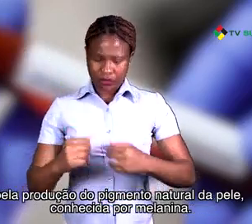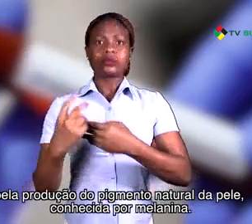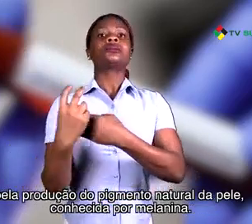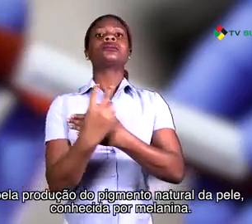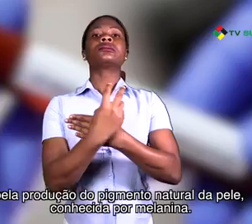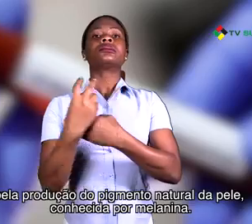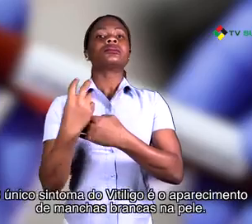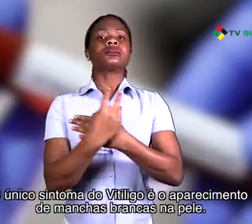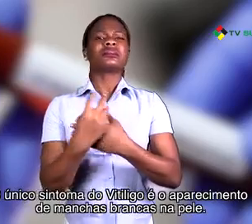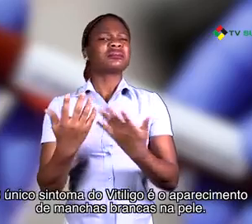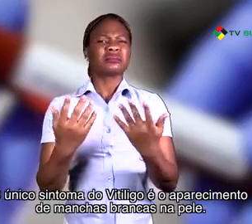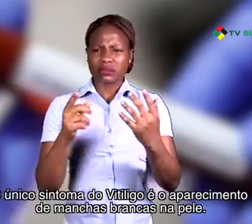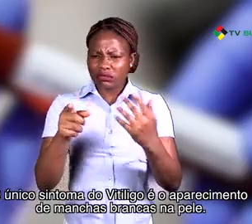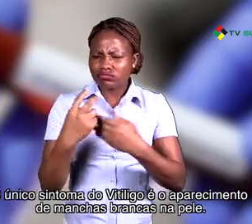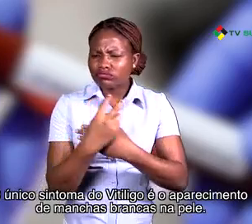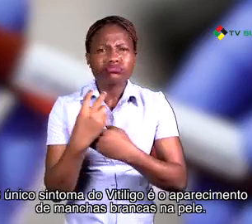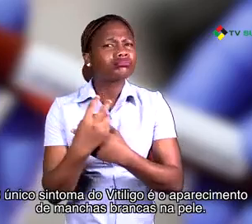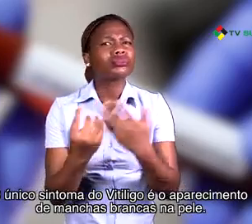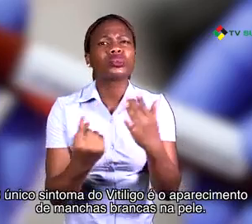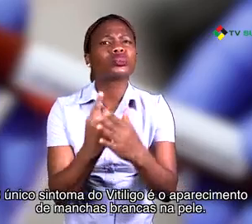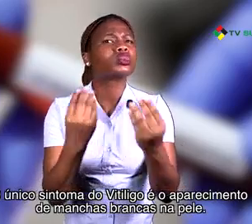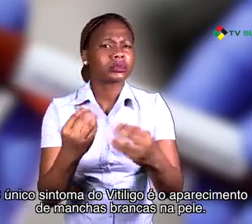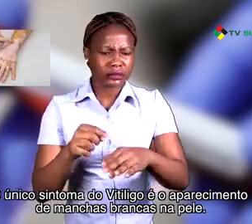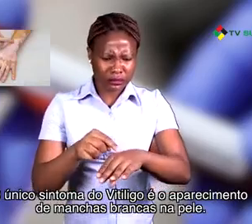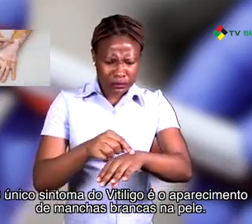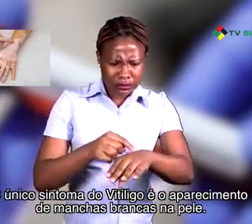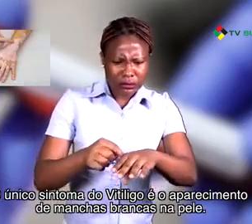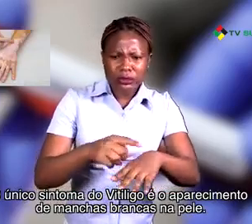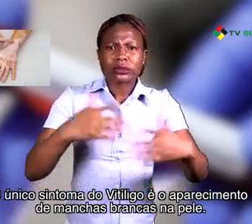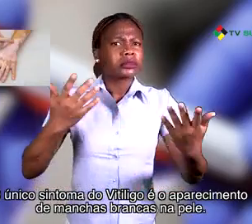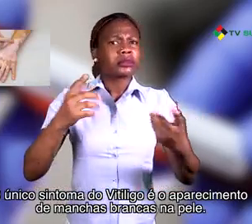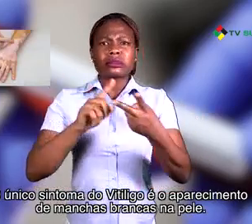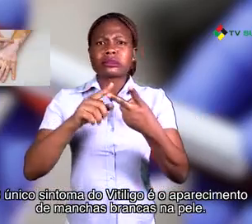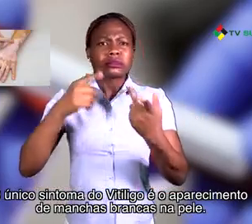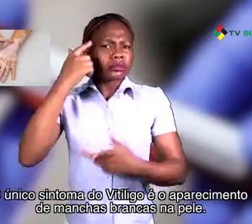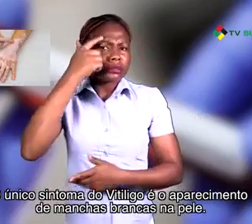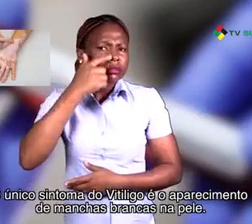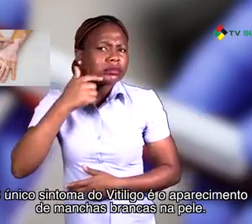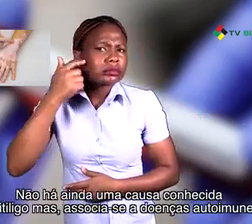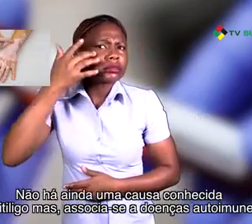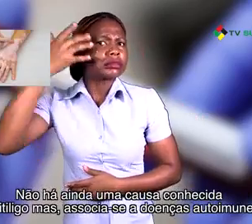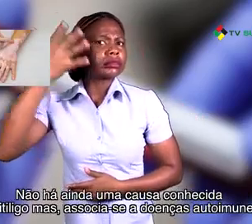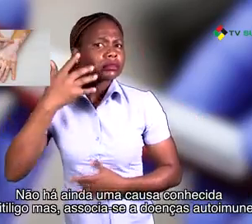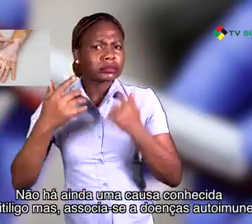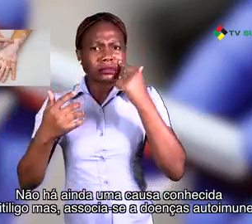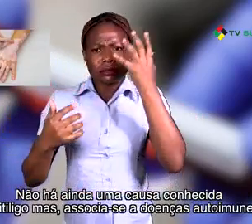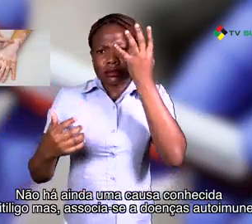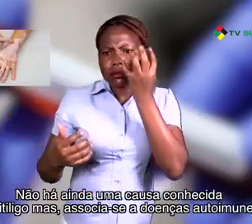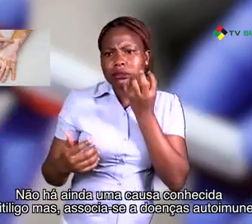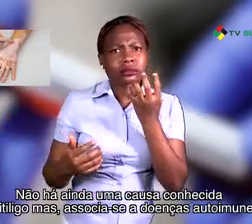melanina. O único sintoma do vitiligo é o aparecimento de manchas brancas na pele. Não há ainda uma causa conhecida